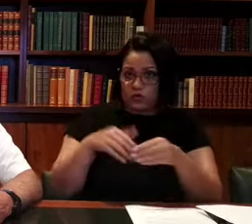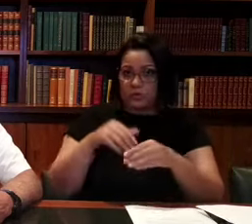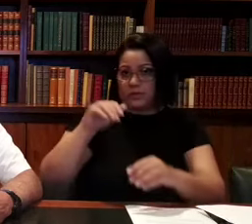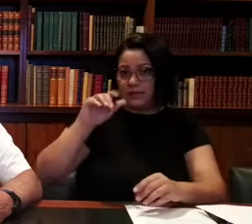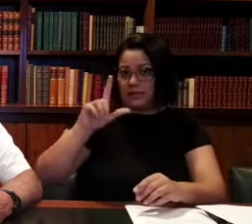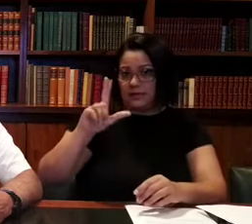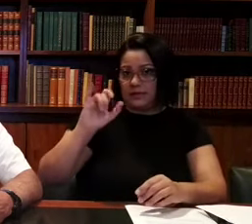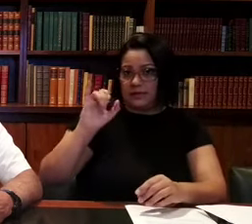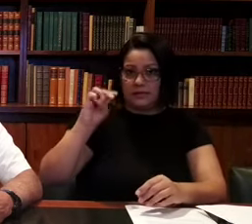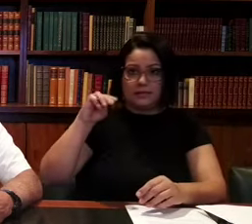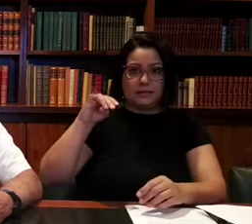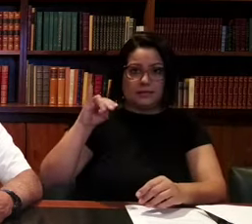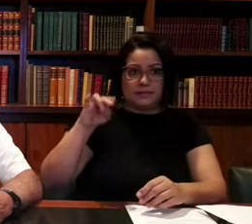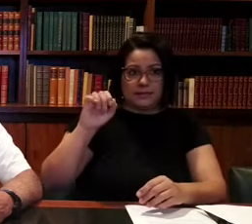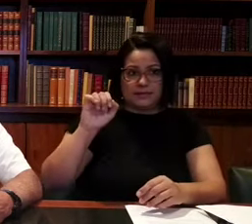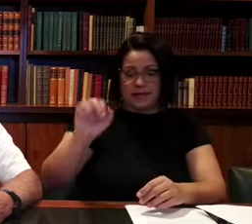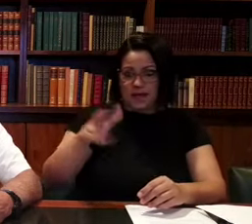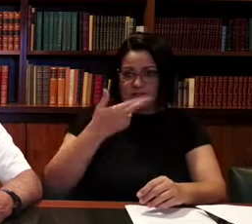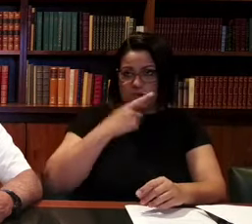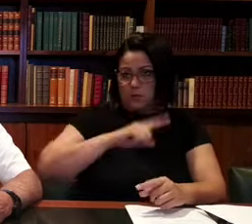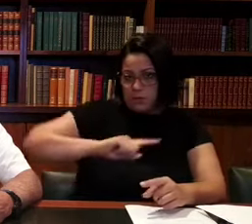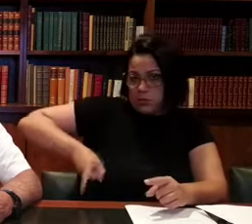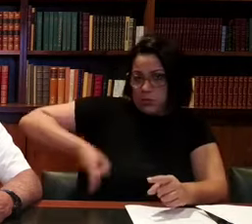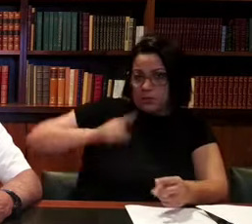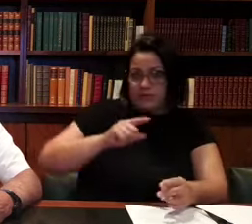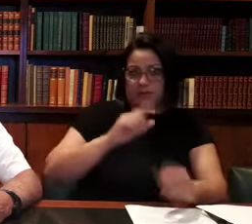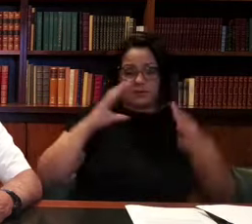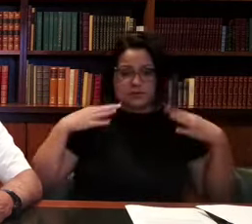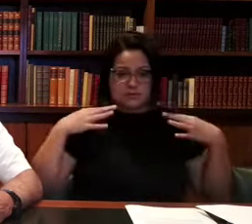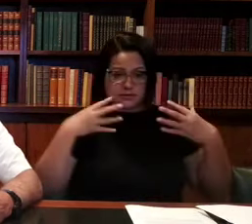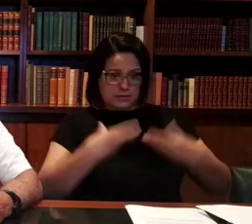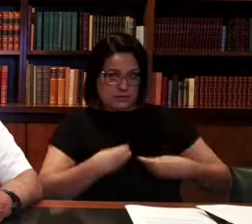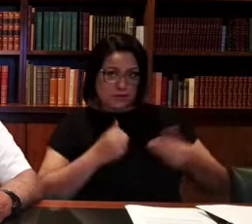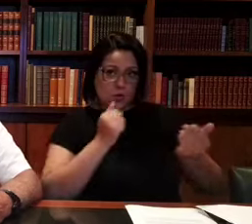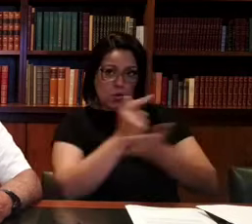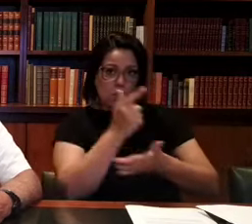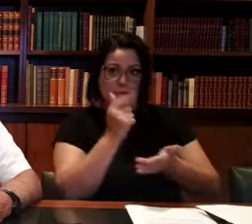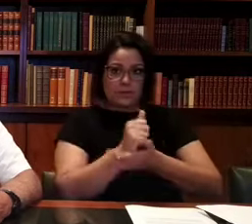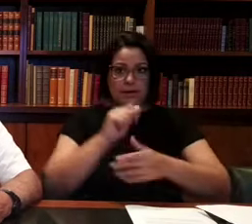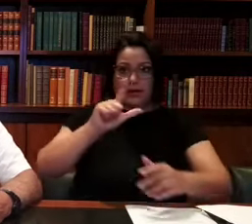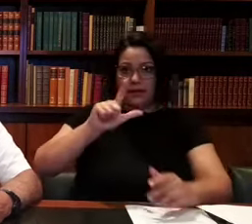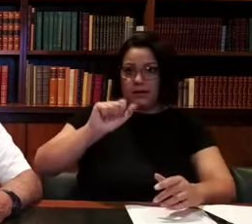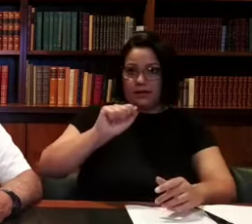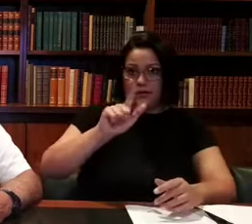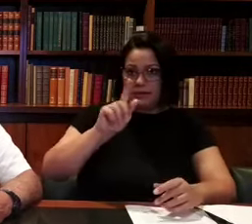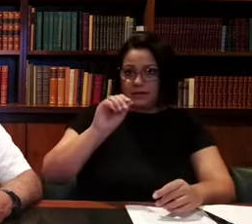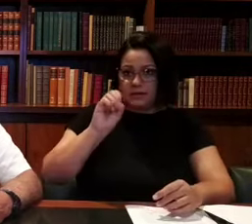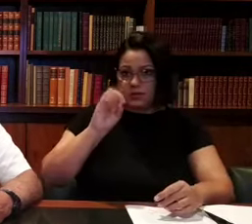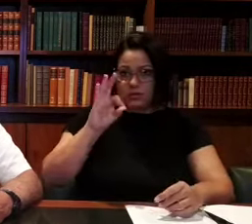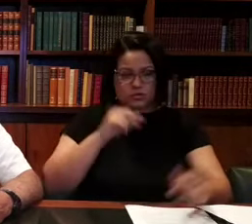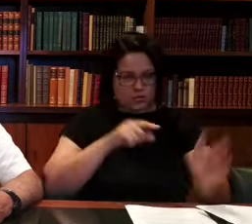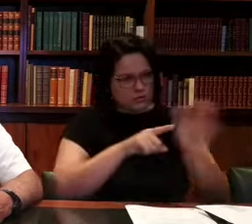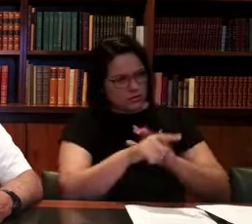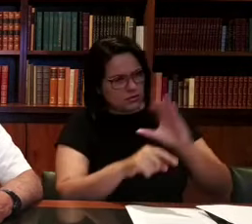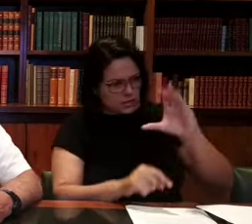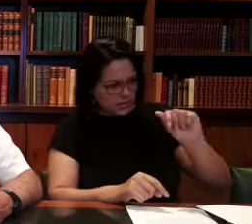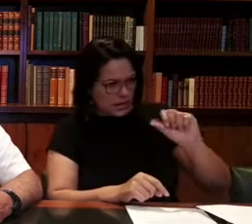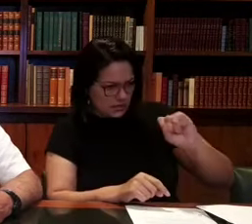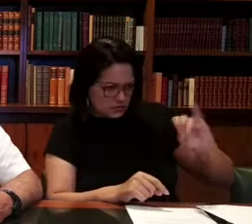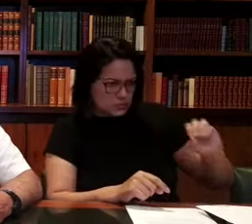que impedia na proibia o o Supremo Tribunal Federal comprar lagosta Não conversei com o cacho né